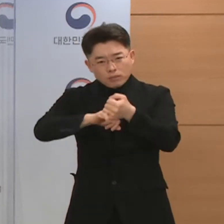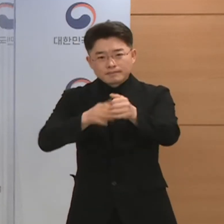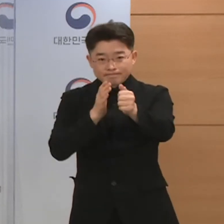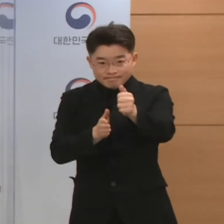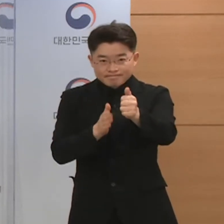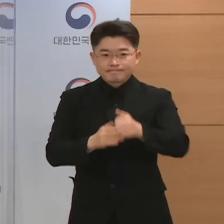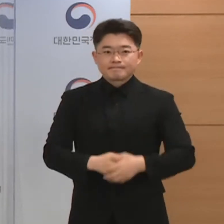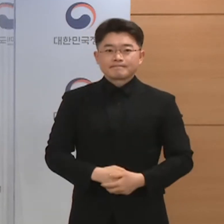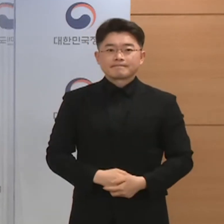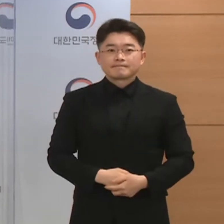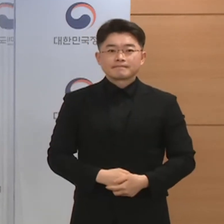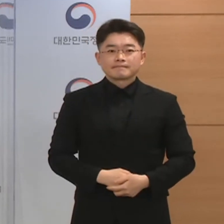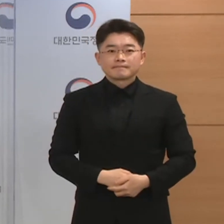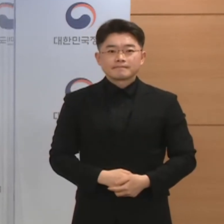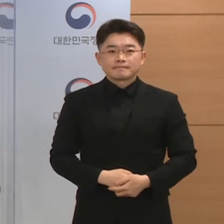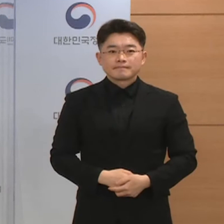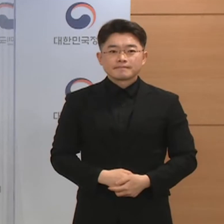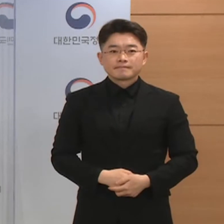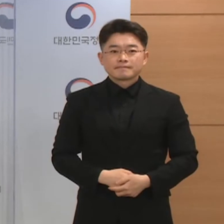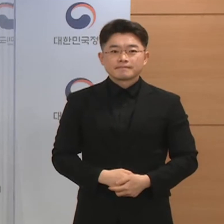감사하겠습니다.